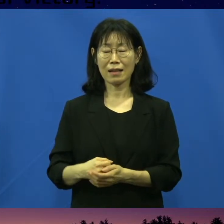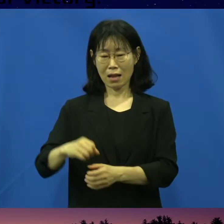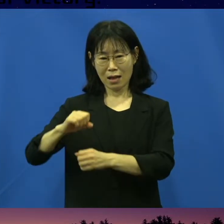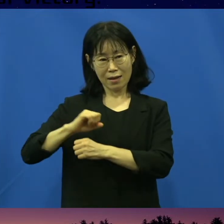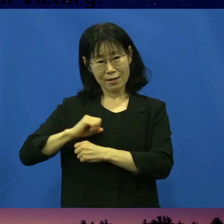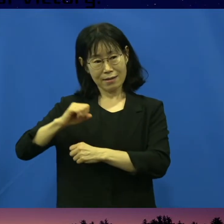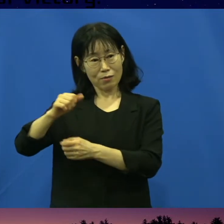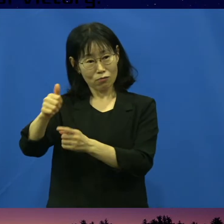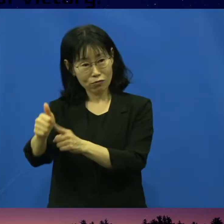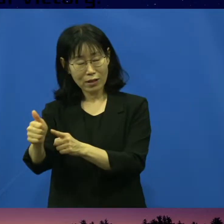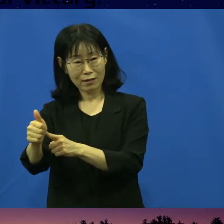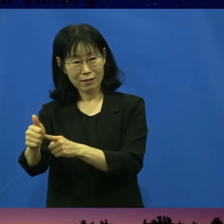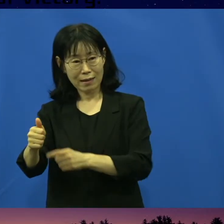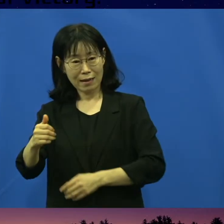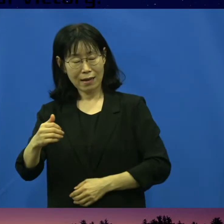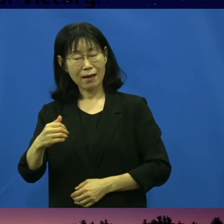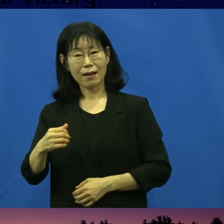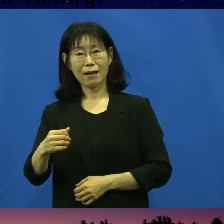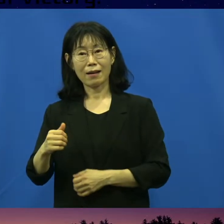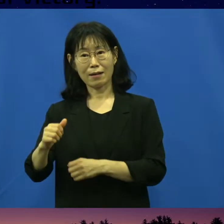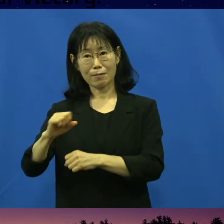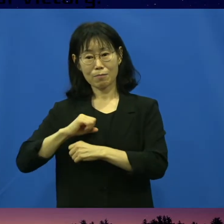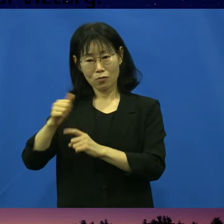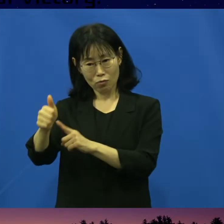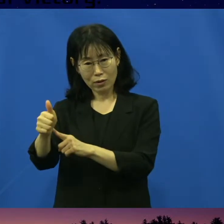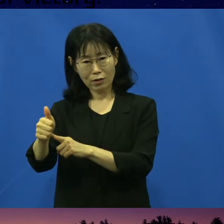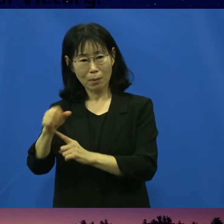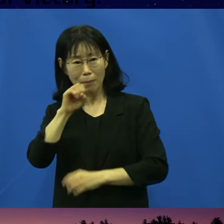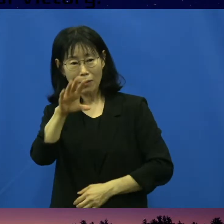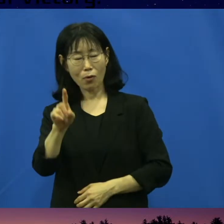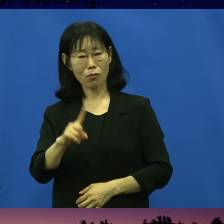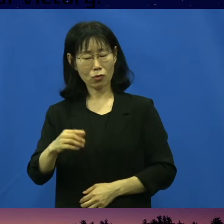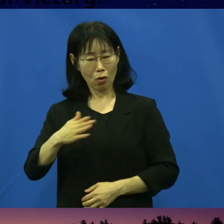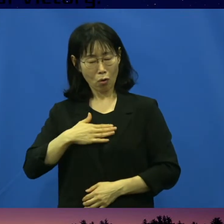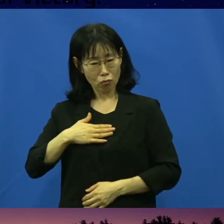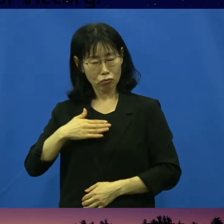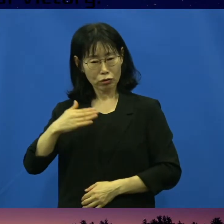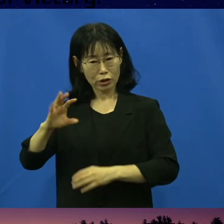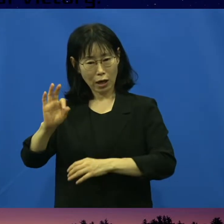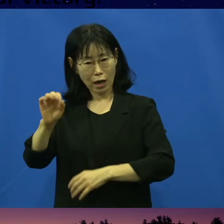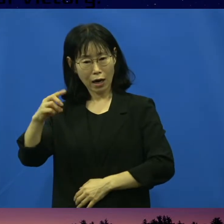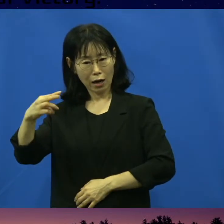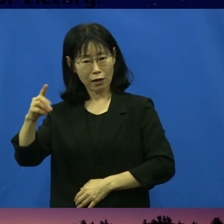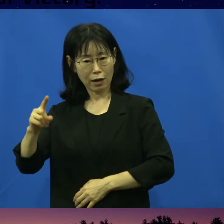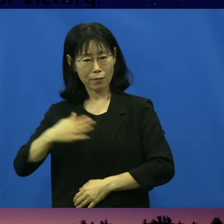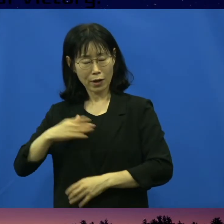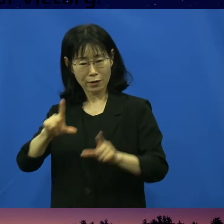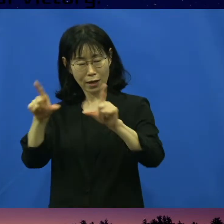거예요. 우리나라 강물이 더 낫다. 지금 강물 타령해요.